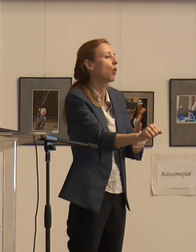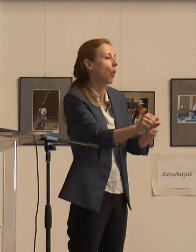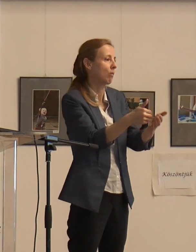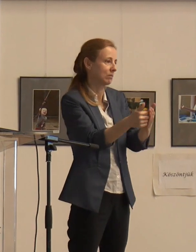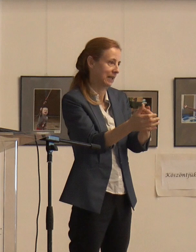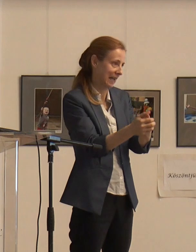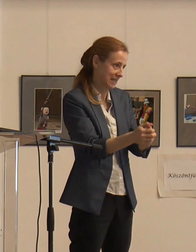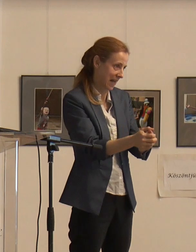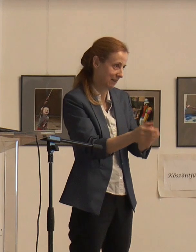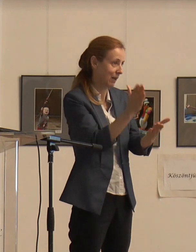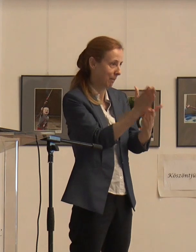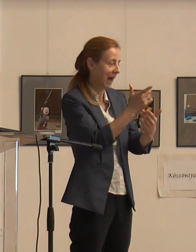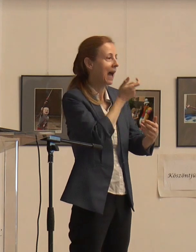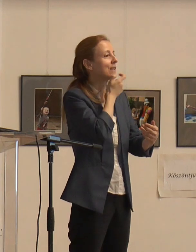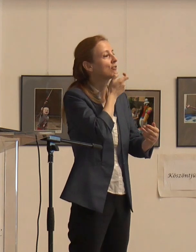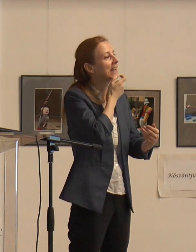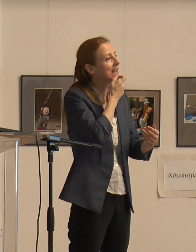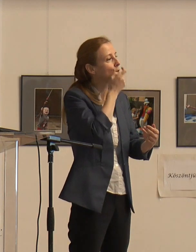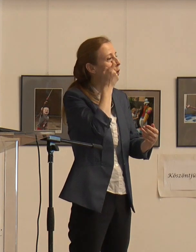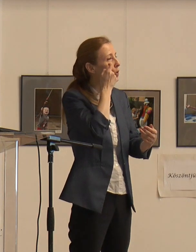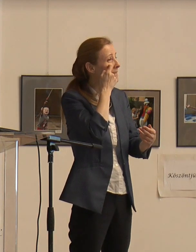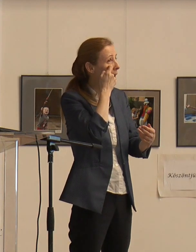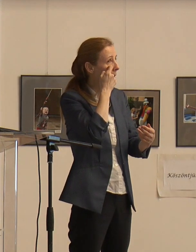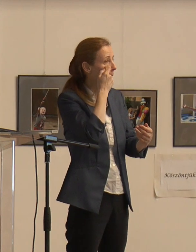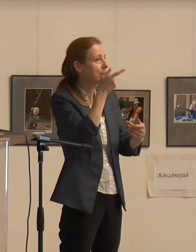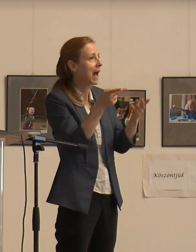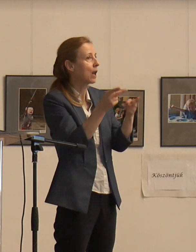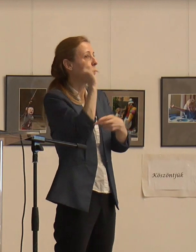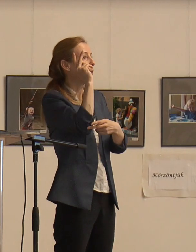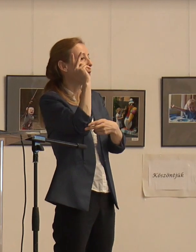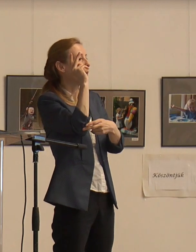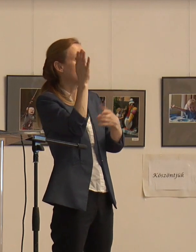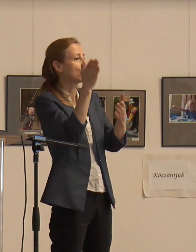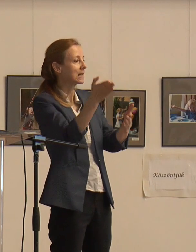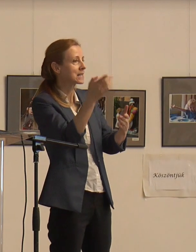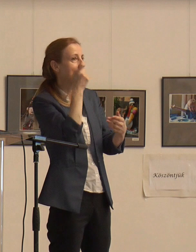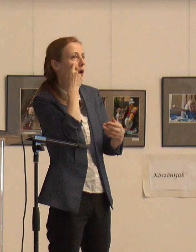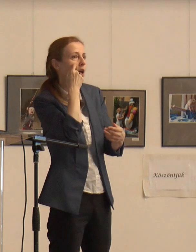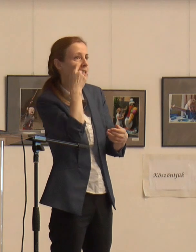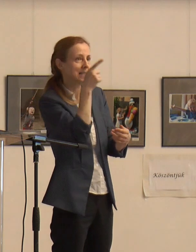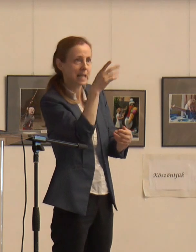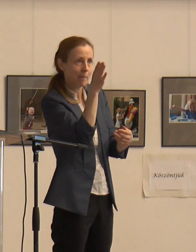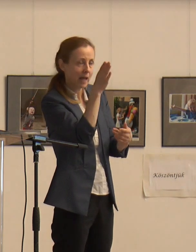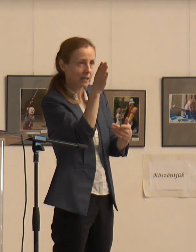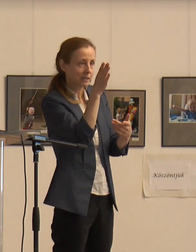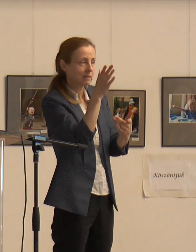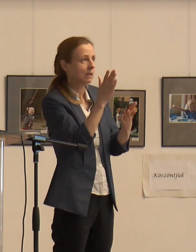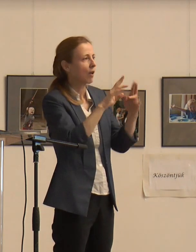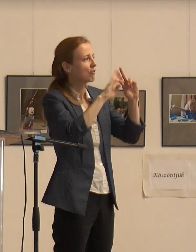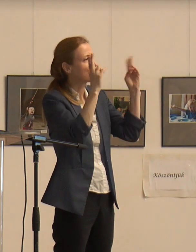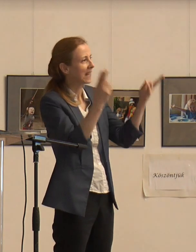kezedet, már vénülő szememmel őrizzem a szemedet.